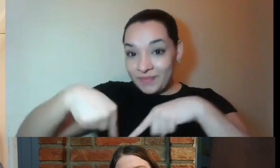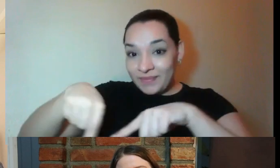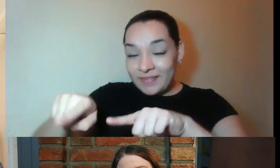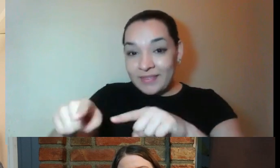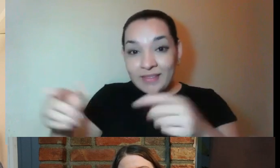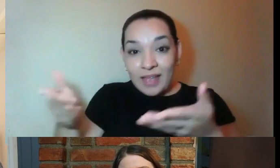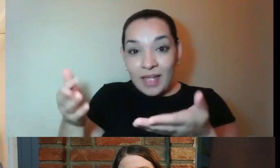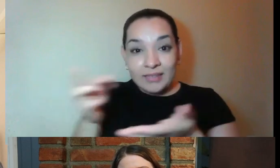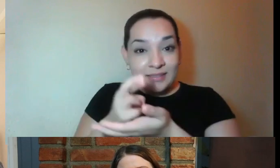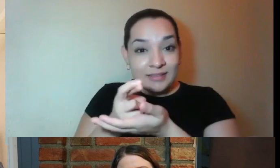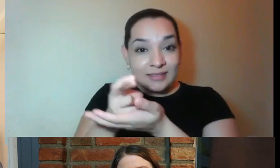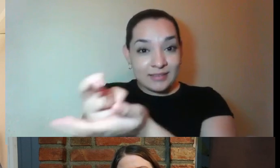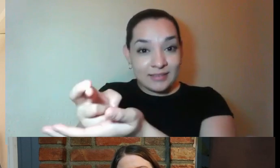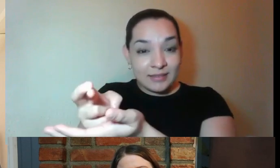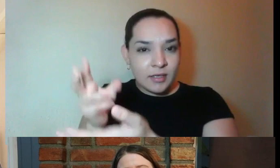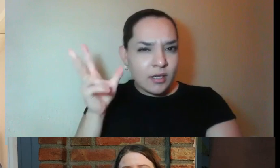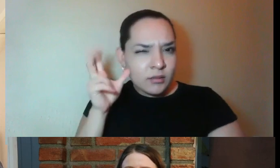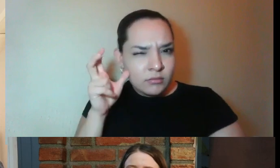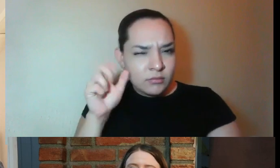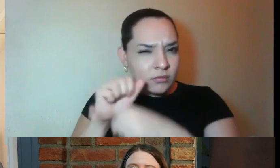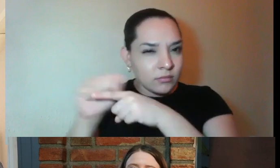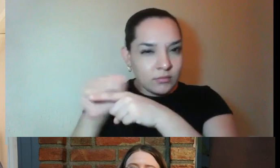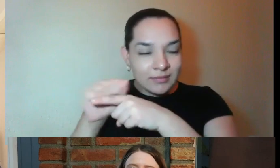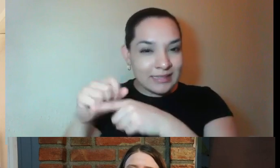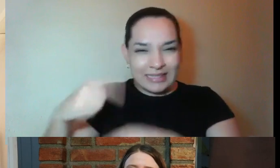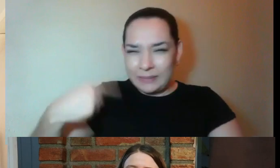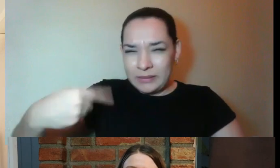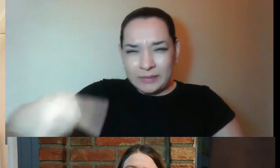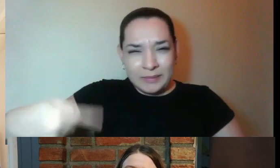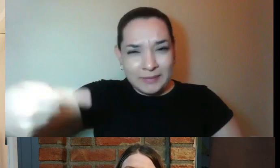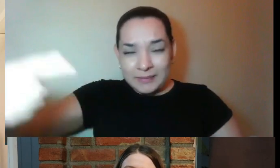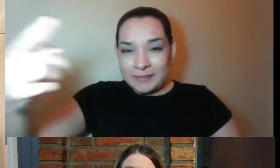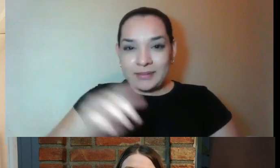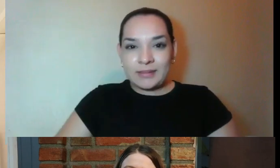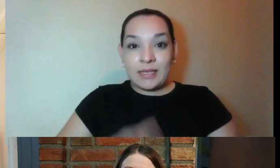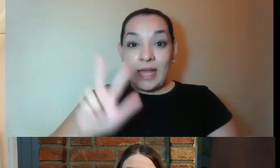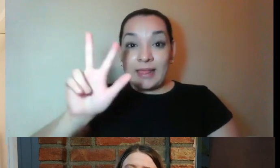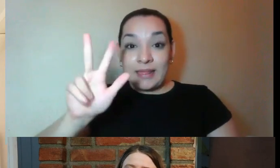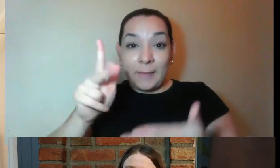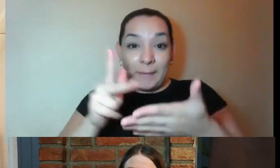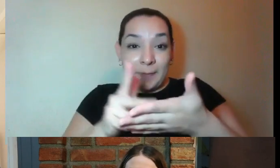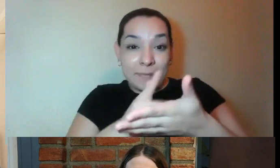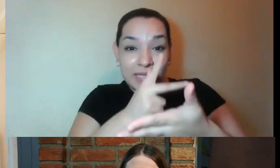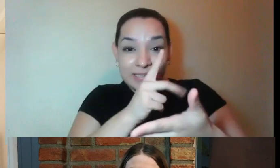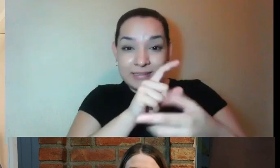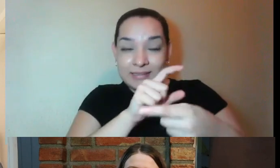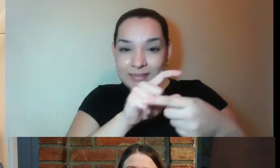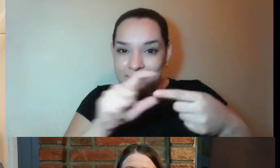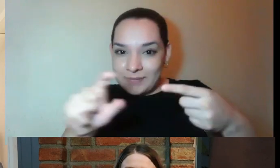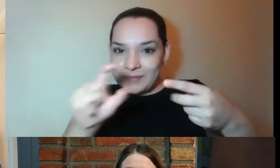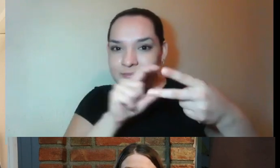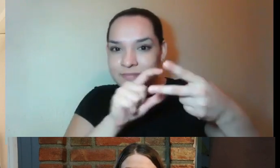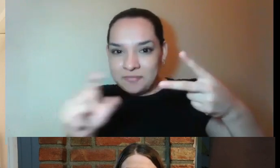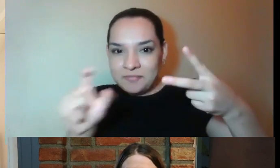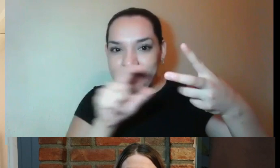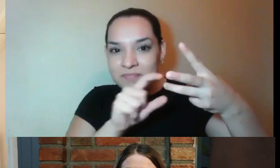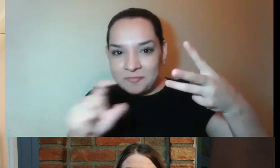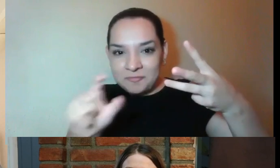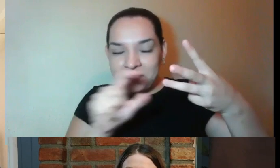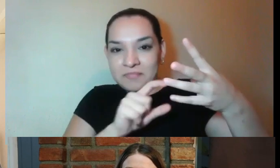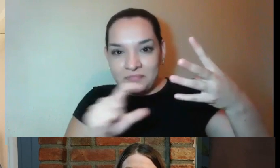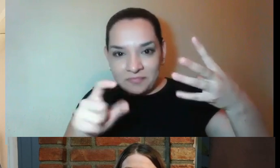Luego empecé a hacer rehabilitación sin parar todo el tiempo. 3 veces por semana por lo